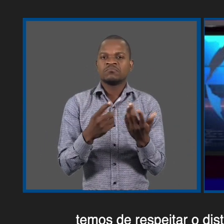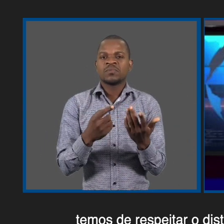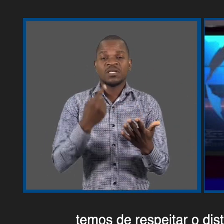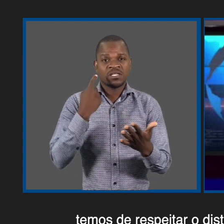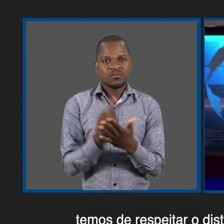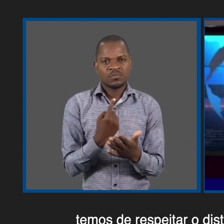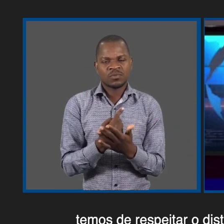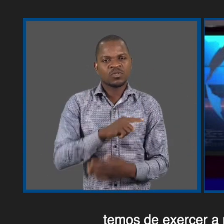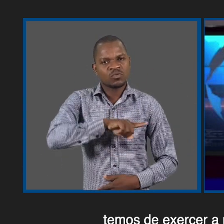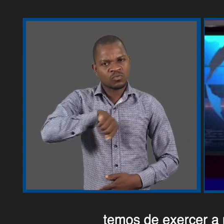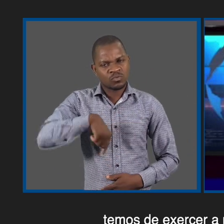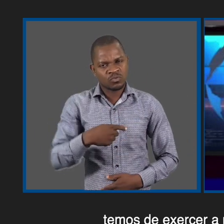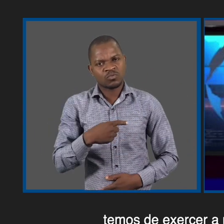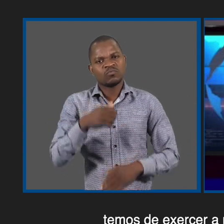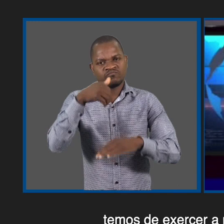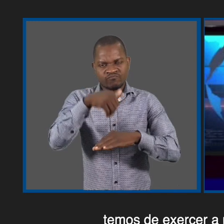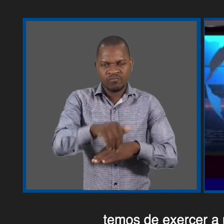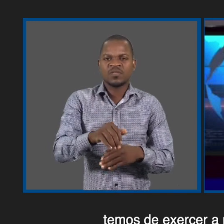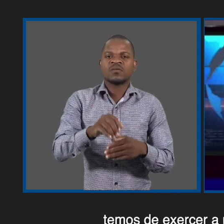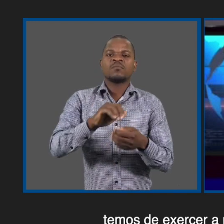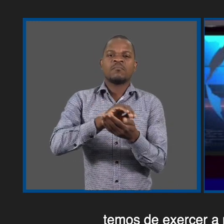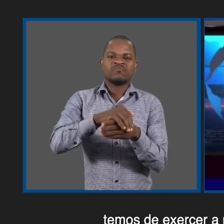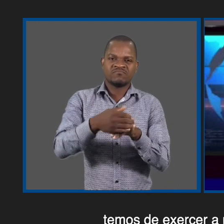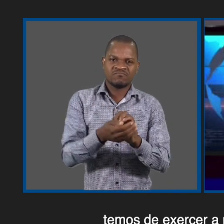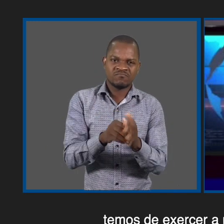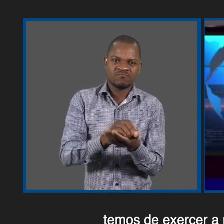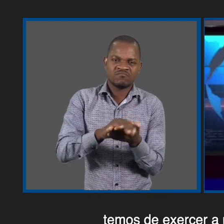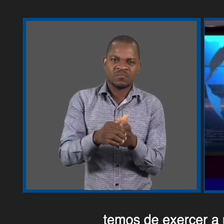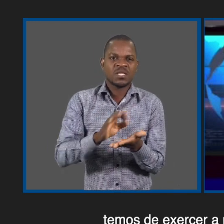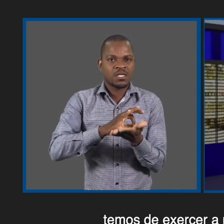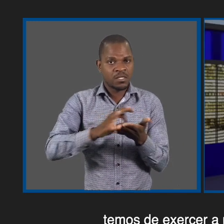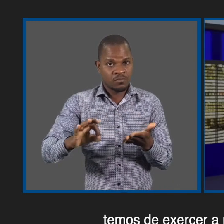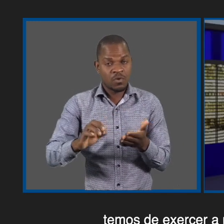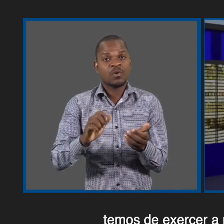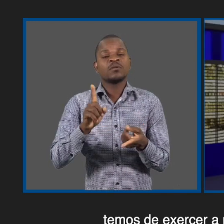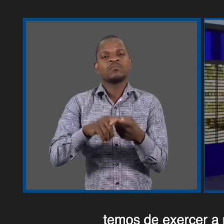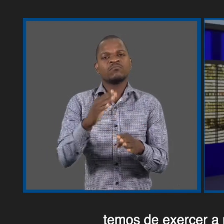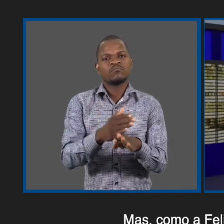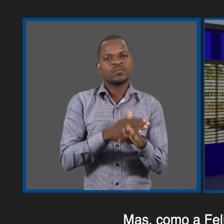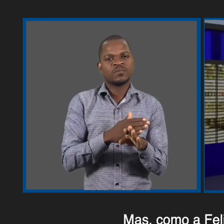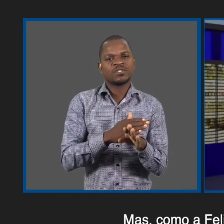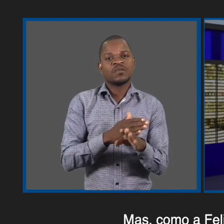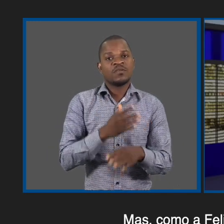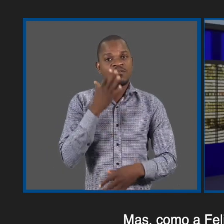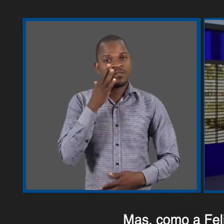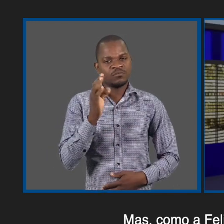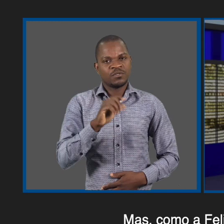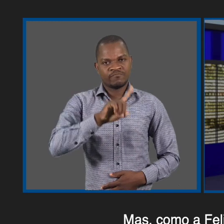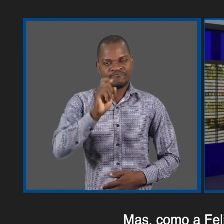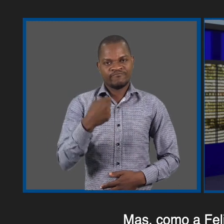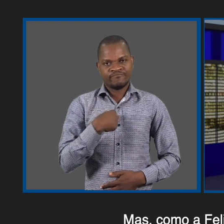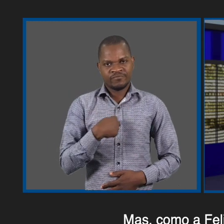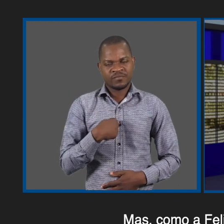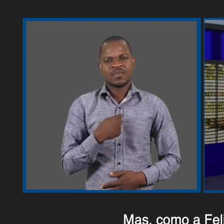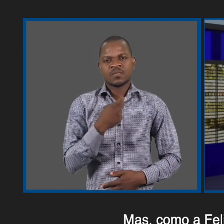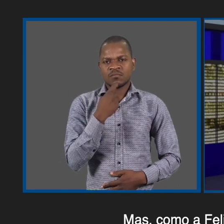e, naturalmente, temos que exercer a prática de lavagem das mãos. Mas, como a